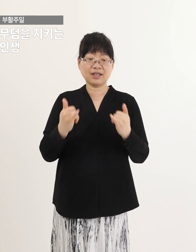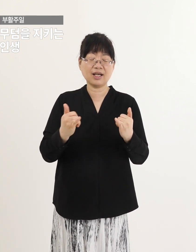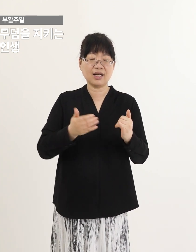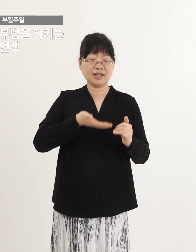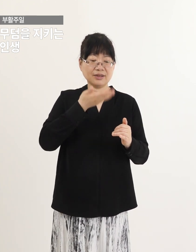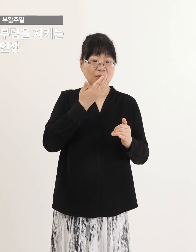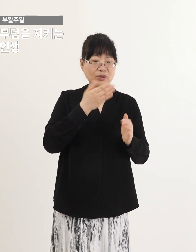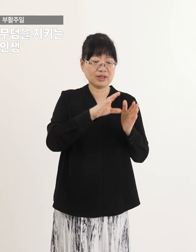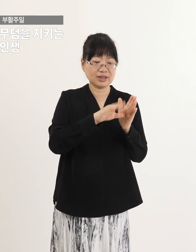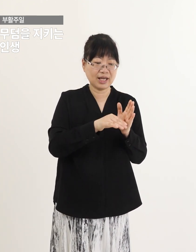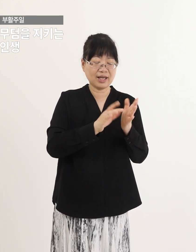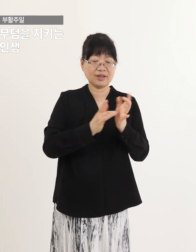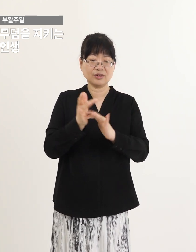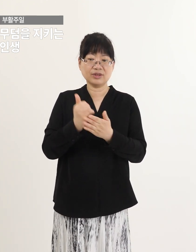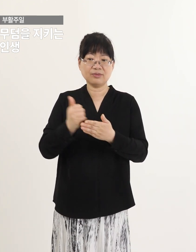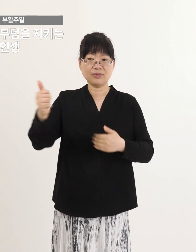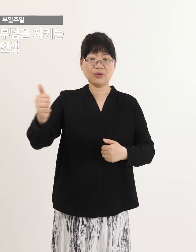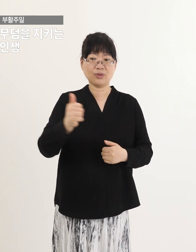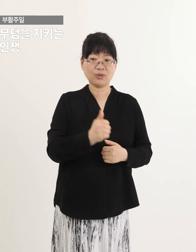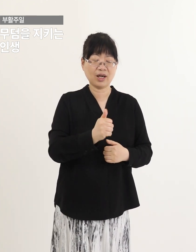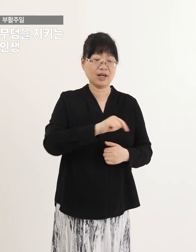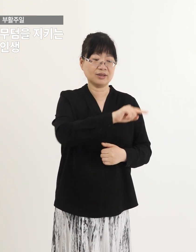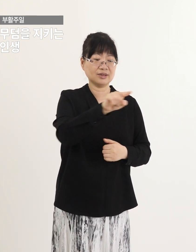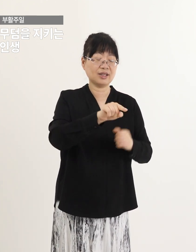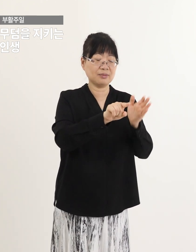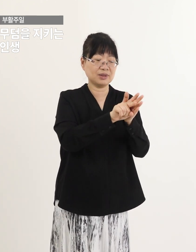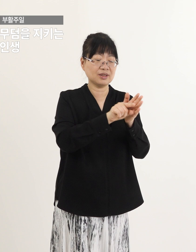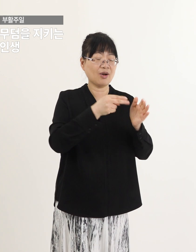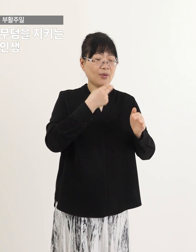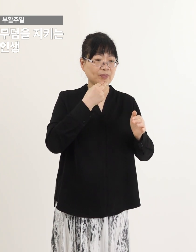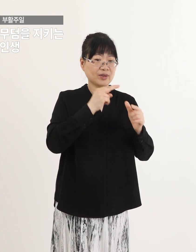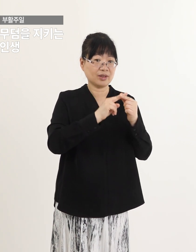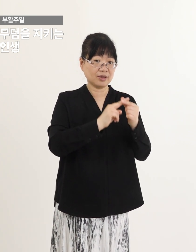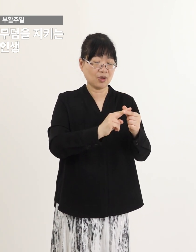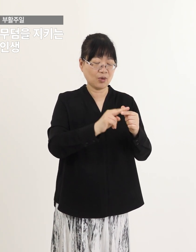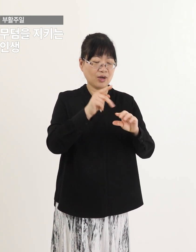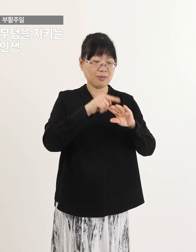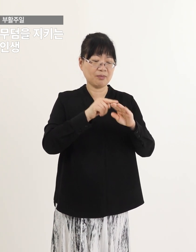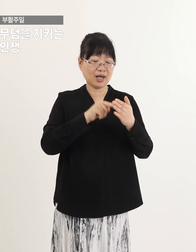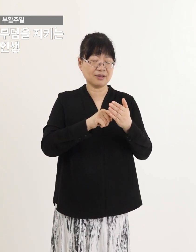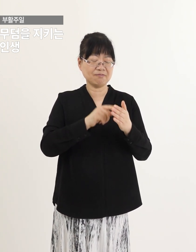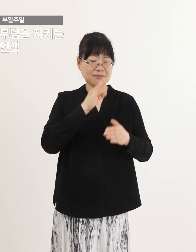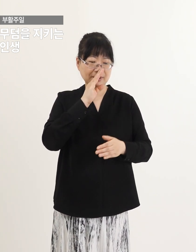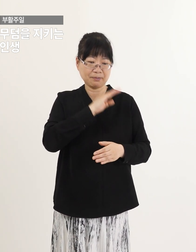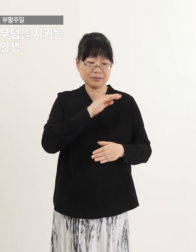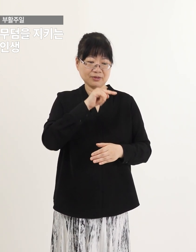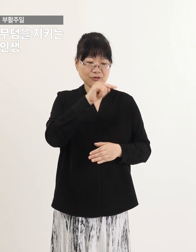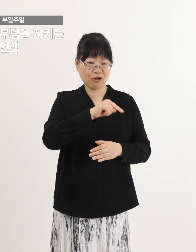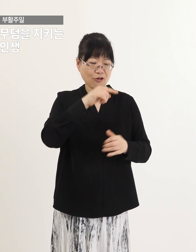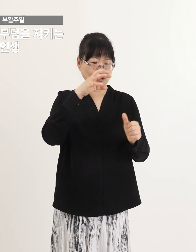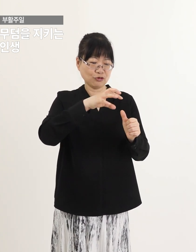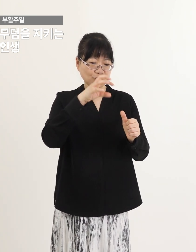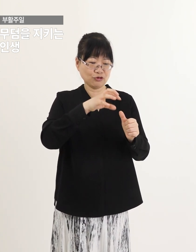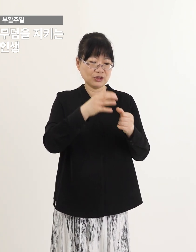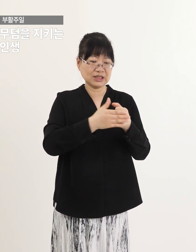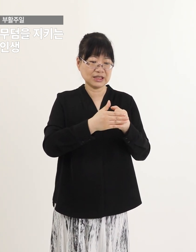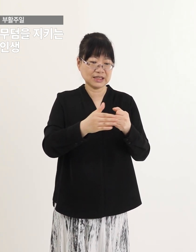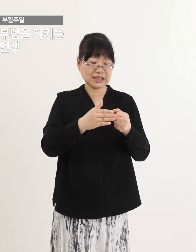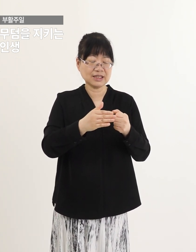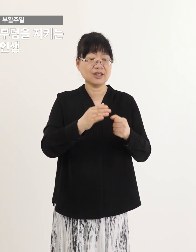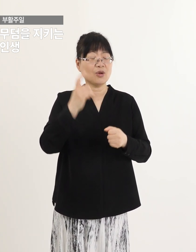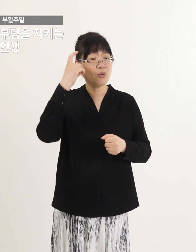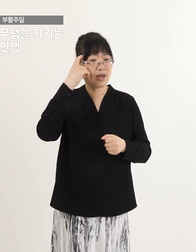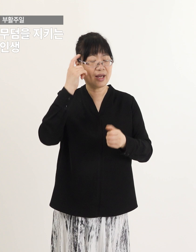때 예수께서 그들에게 나타나서 그들의 믿음 없는 곳과 마음이 완악한 것을 꾸짖으시니 이는